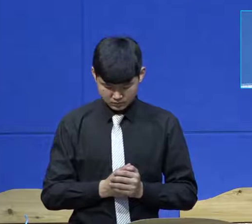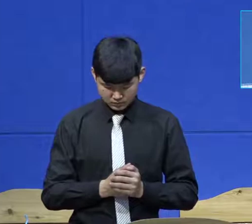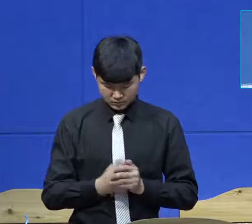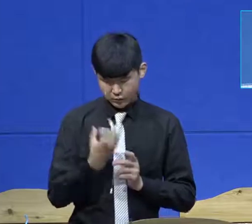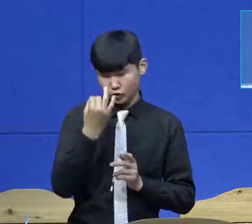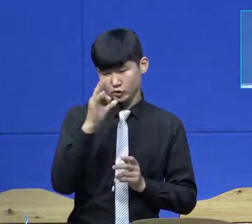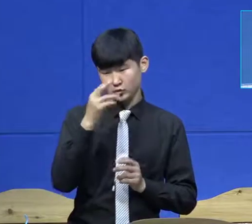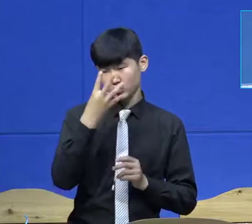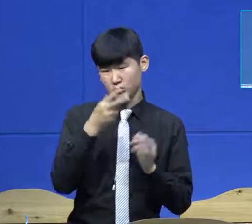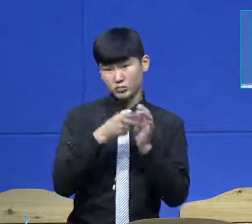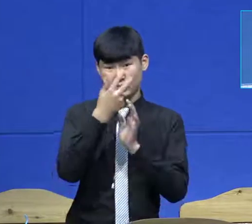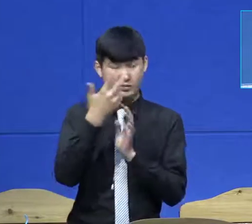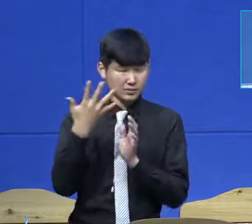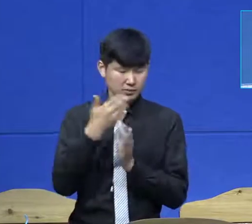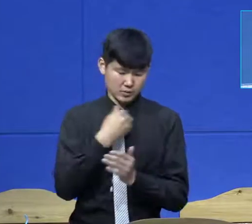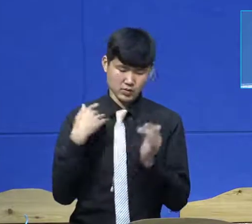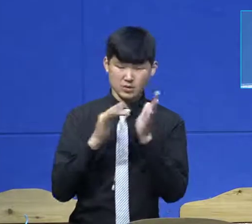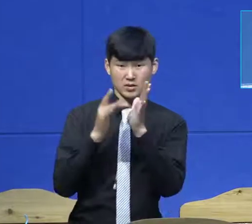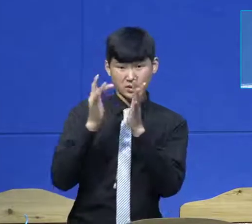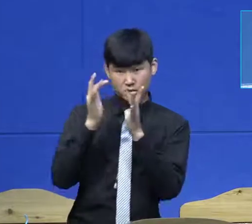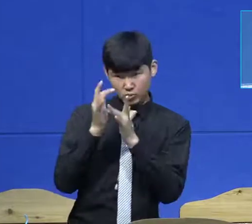Йохан 4:35 дээр эзэн Есүс